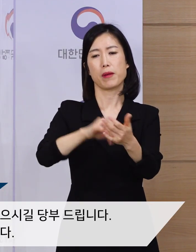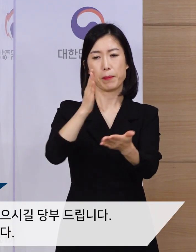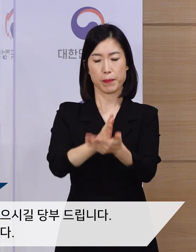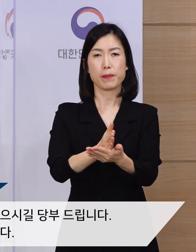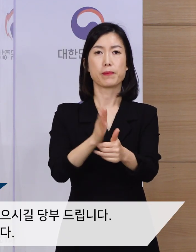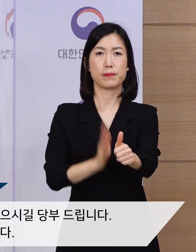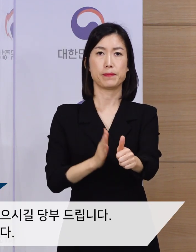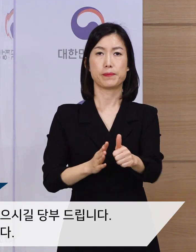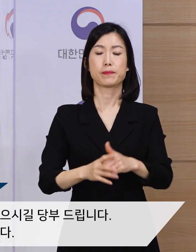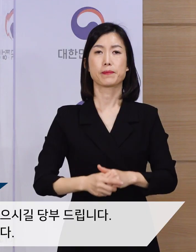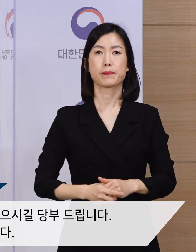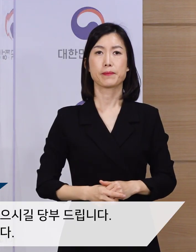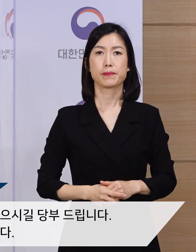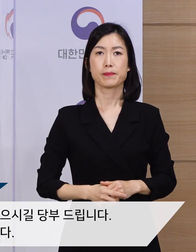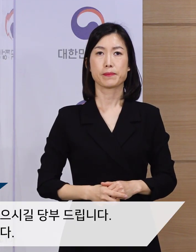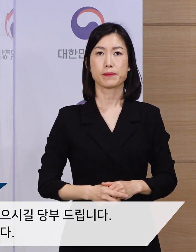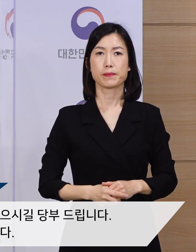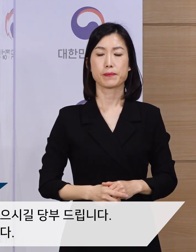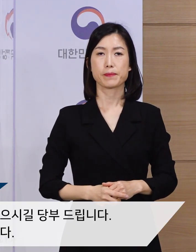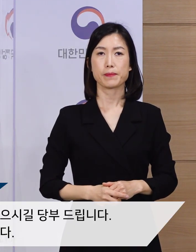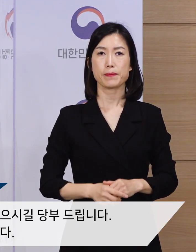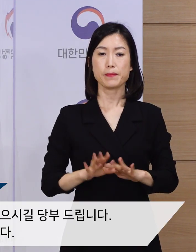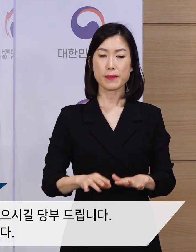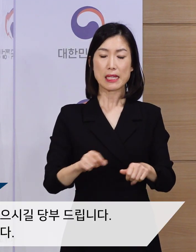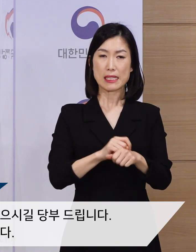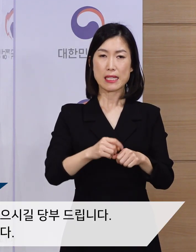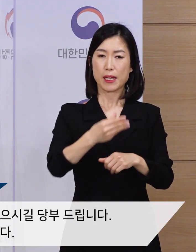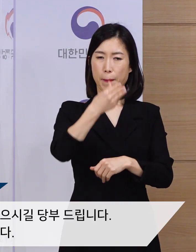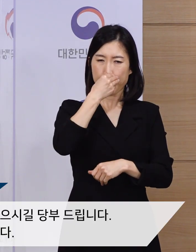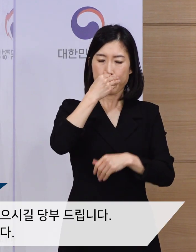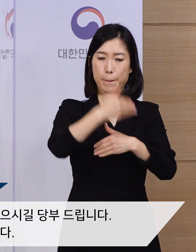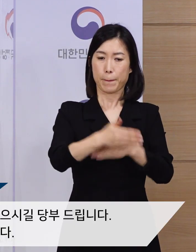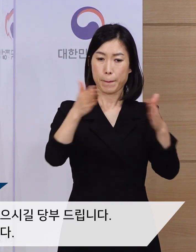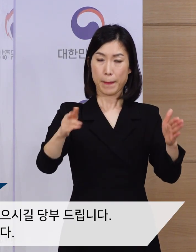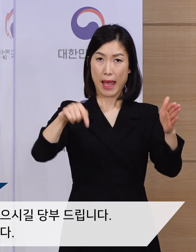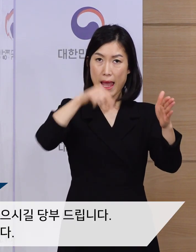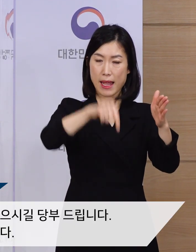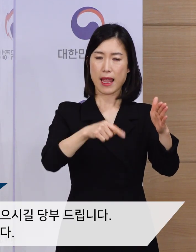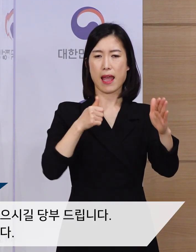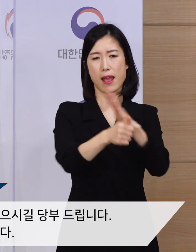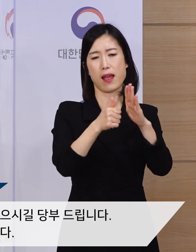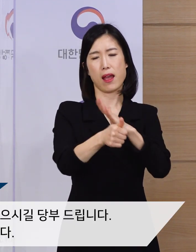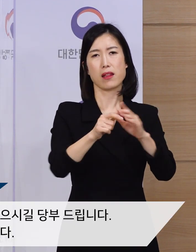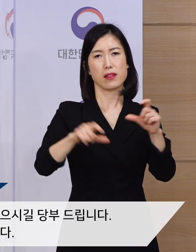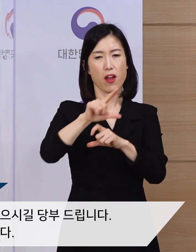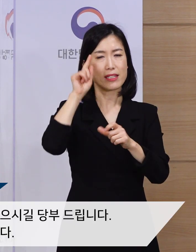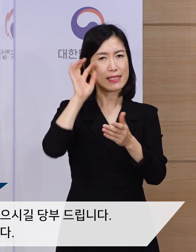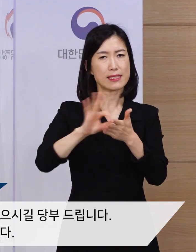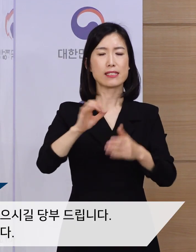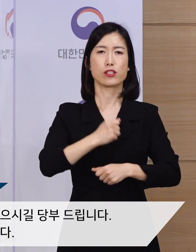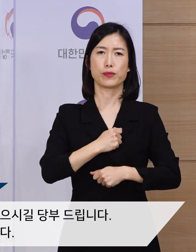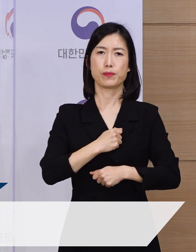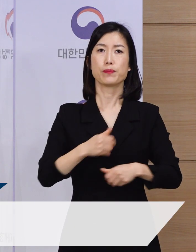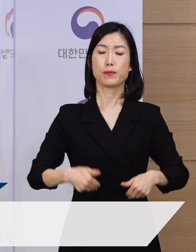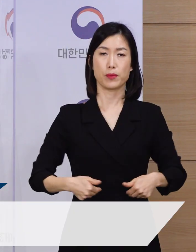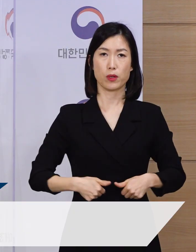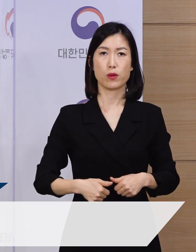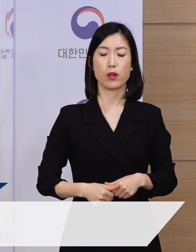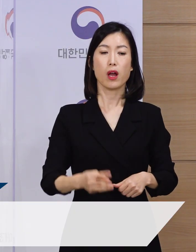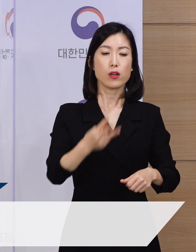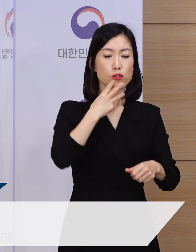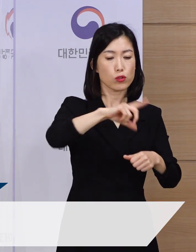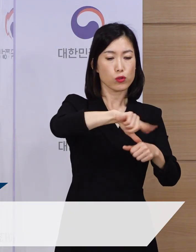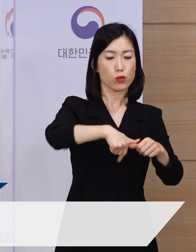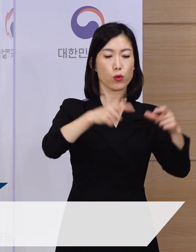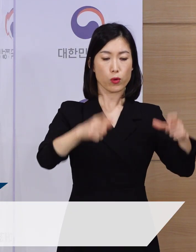않으시길 당부드립니다. 특히 밀폐된 실내시설은 더욱 주의하여 주시기 바랍니다.